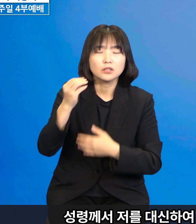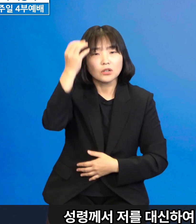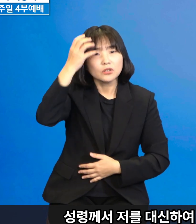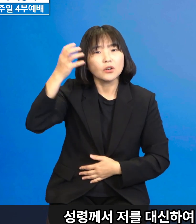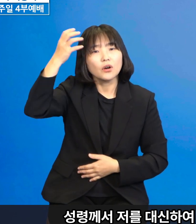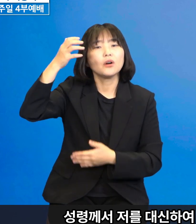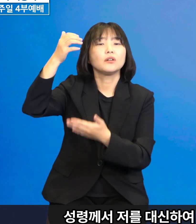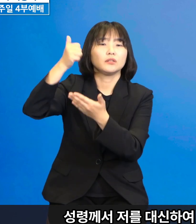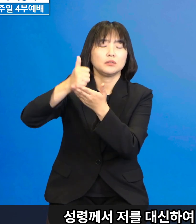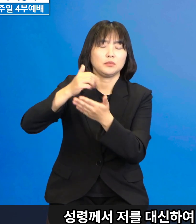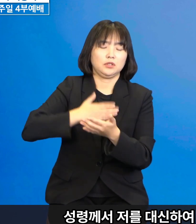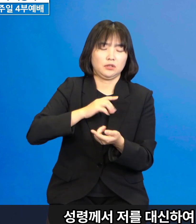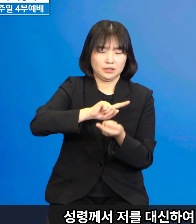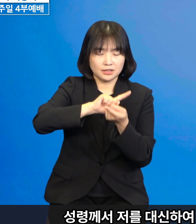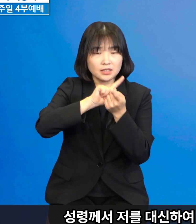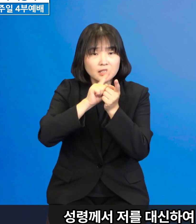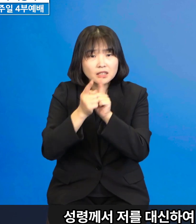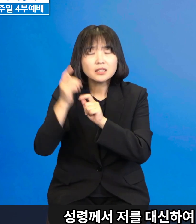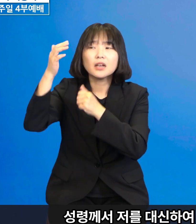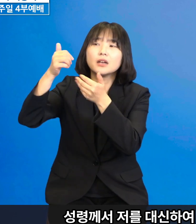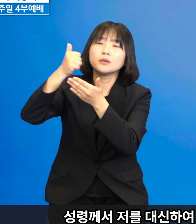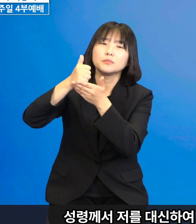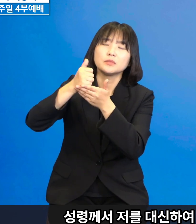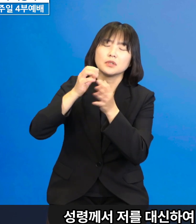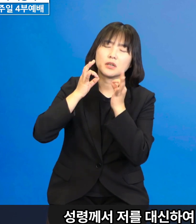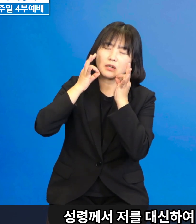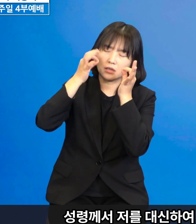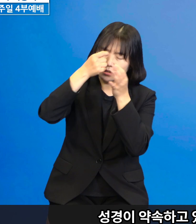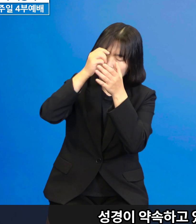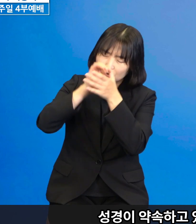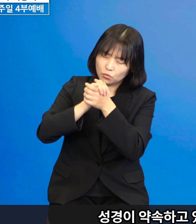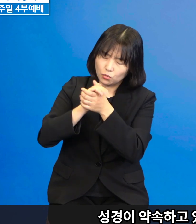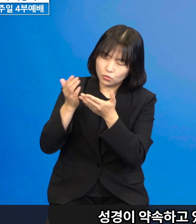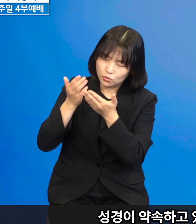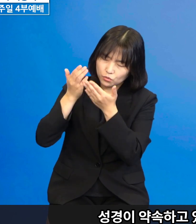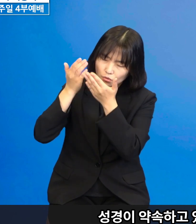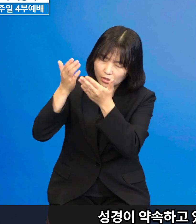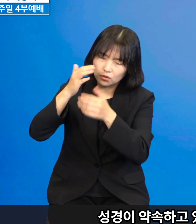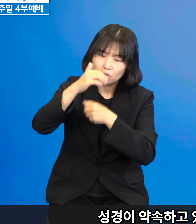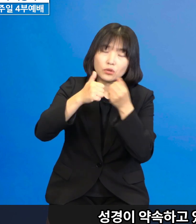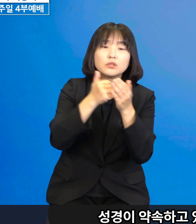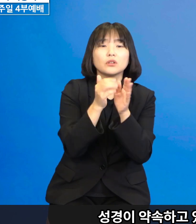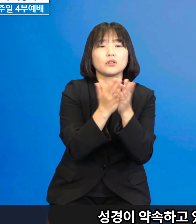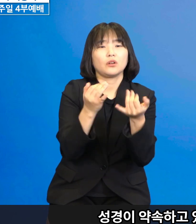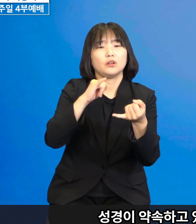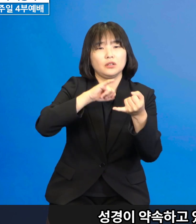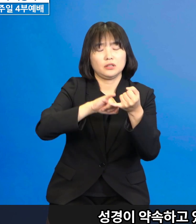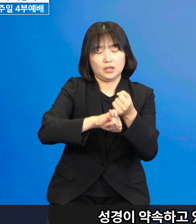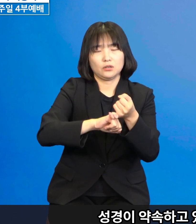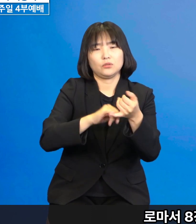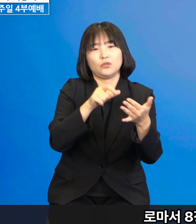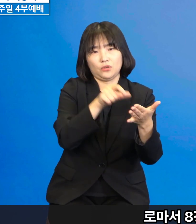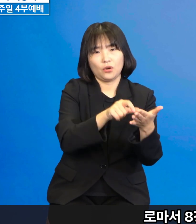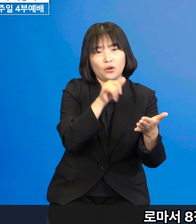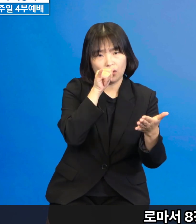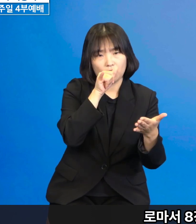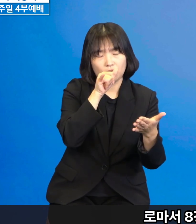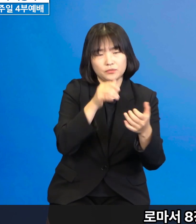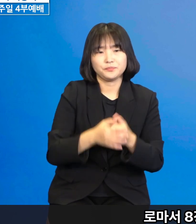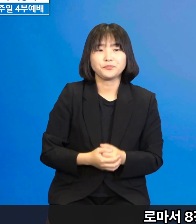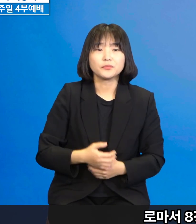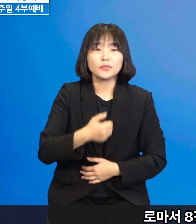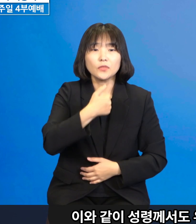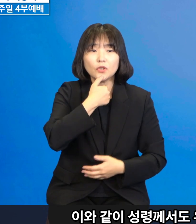성령께서 저를 대신하여 하나님께 간구해 주신다라고 성경이 약속하고 있기 때문에 그렇습니다. 로마서